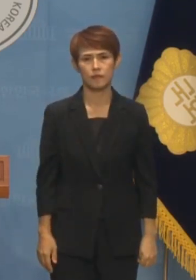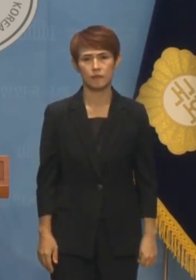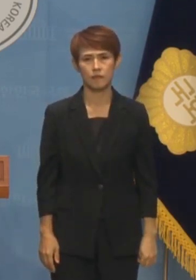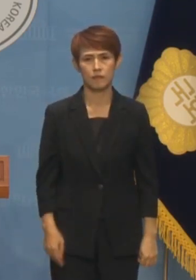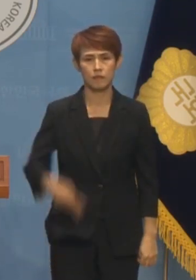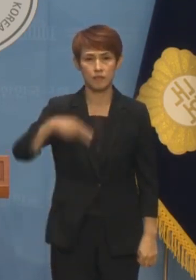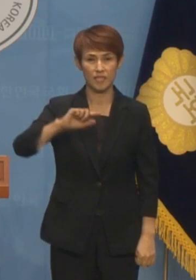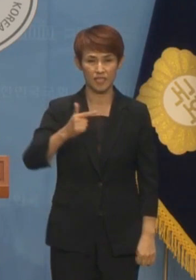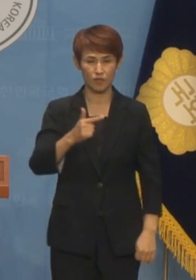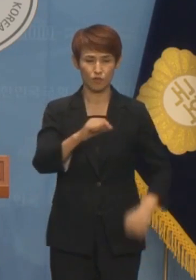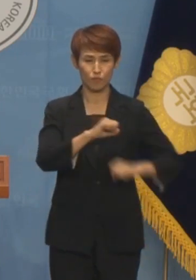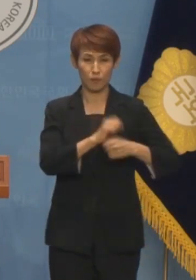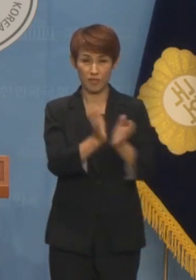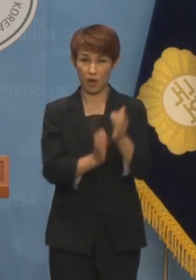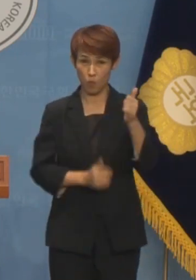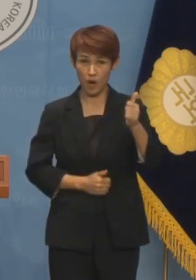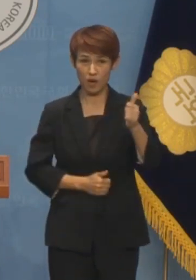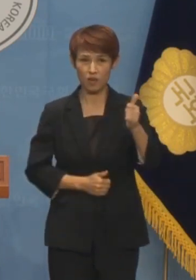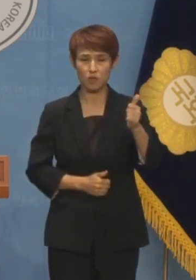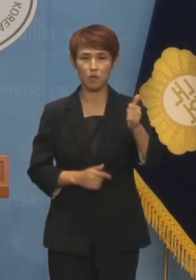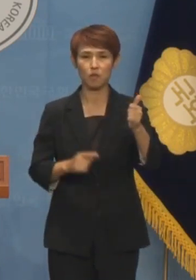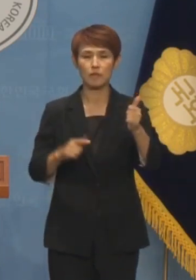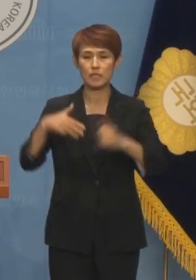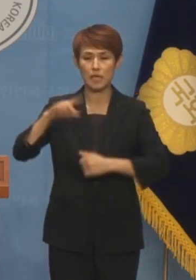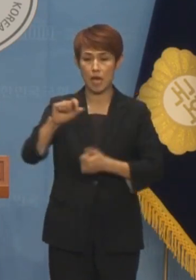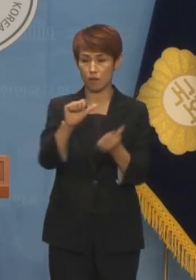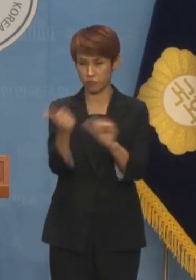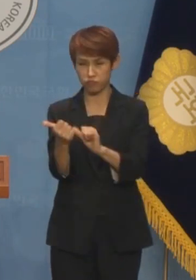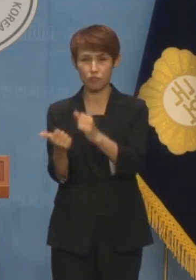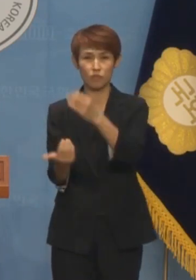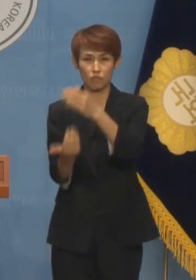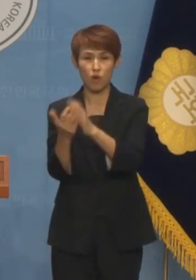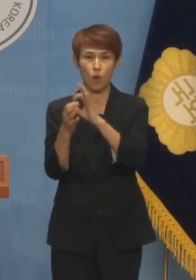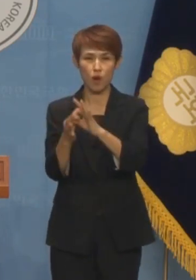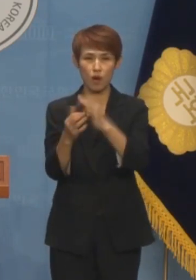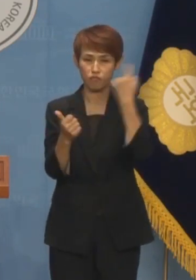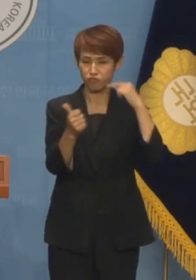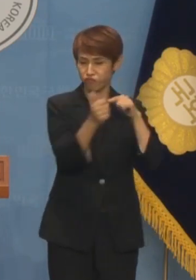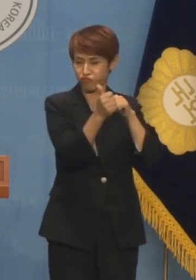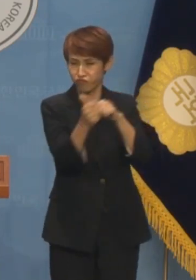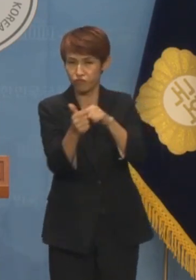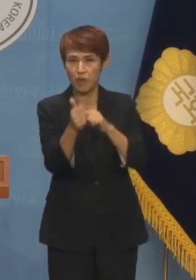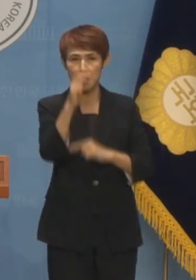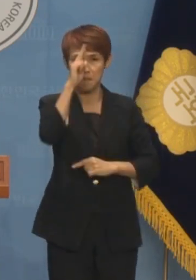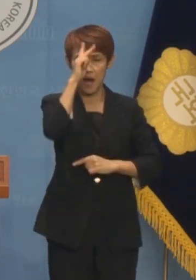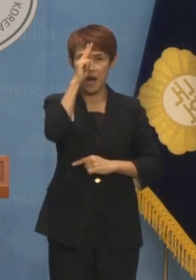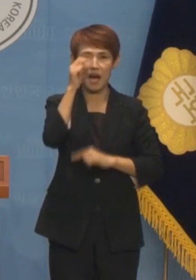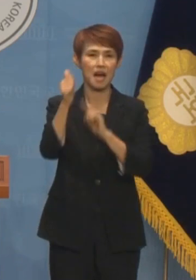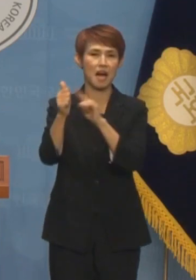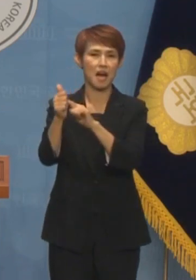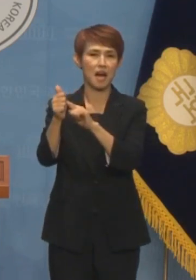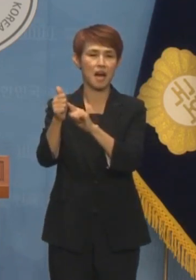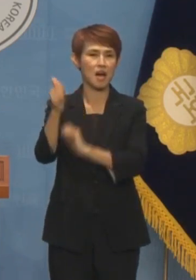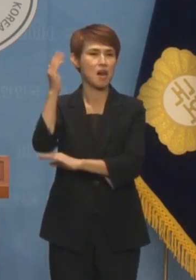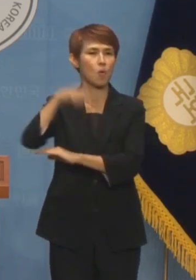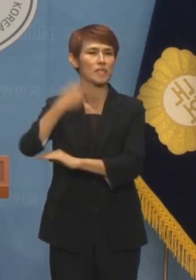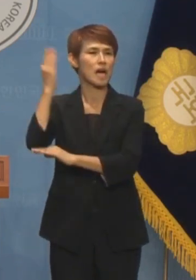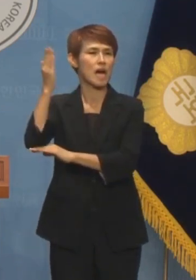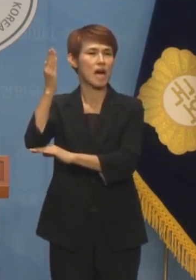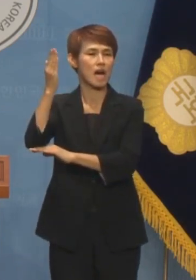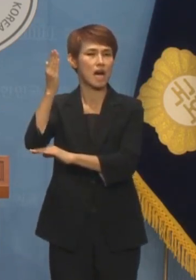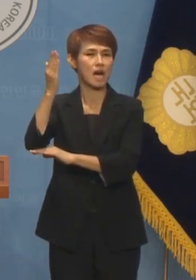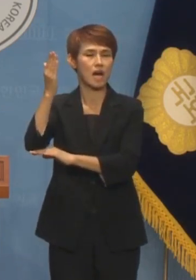신원식 국방부 장관도 다음 날 순직해병 수사 외압을 박정훈 대령의 일방적 주장이라고